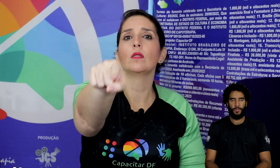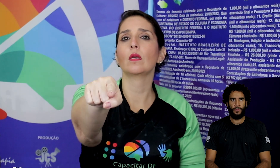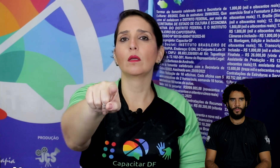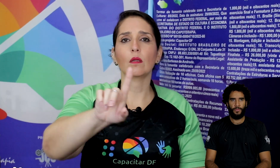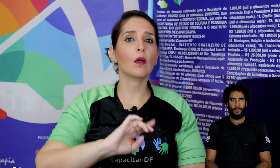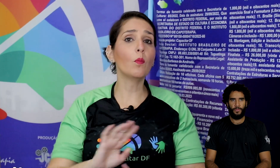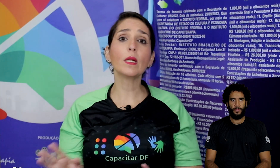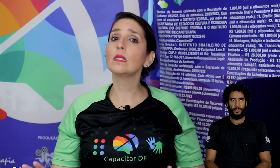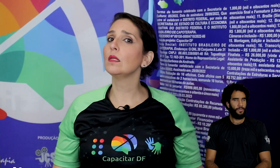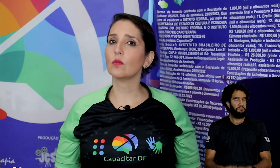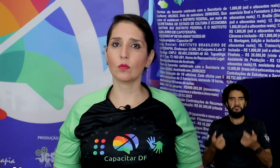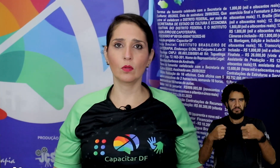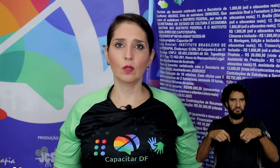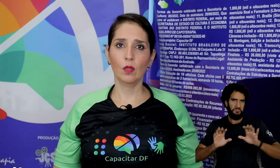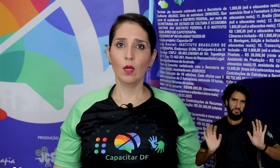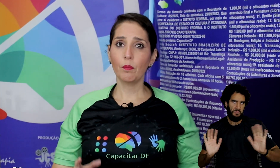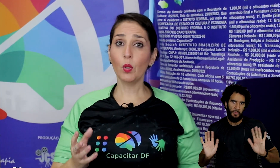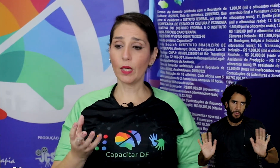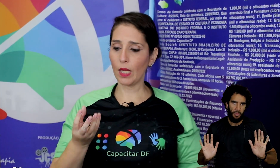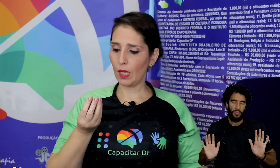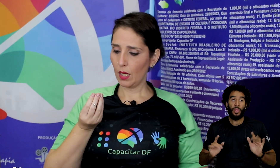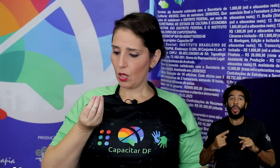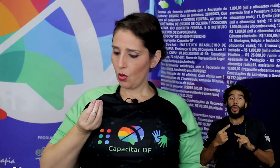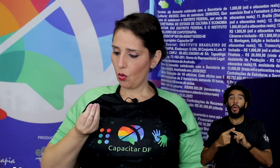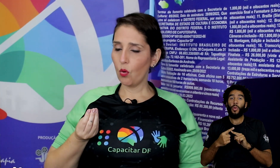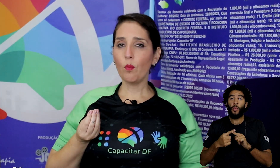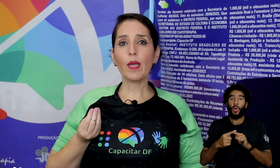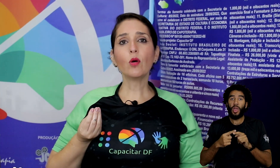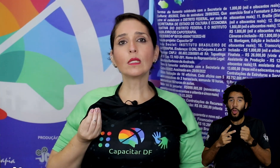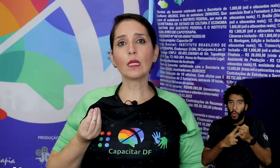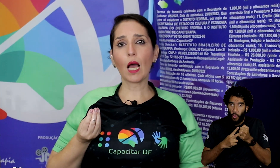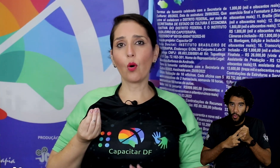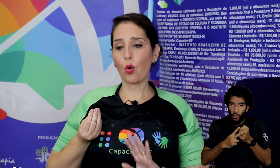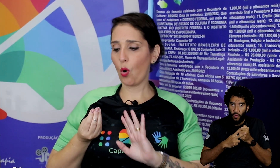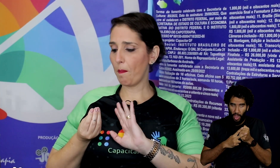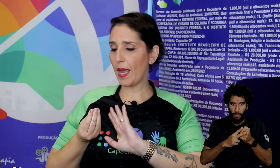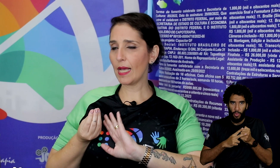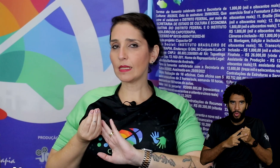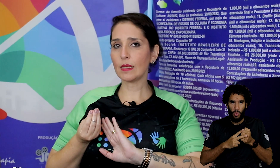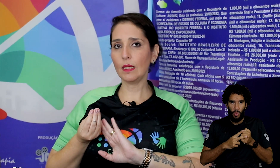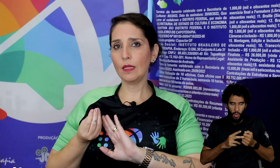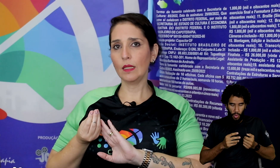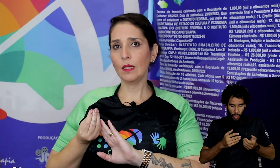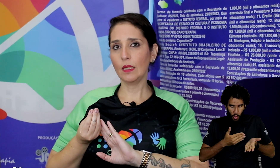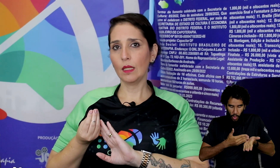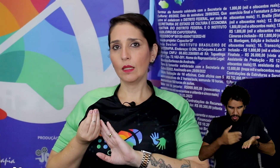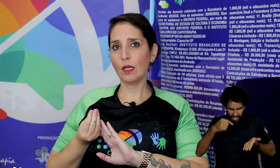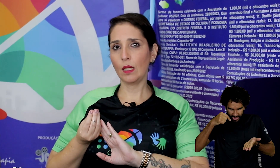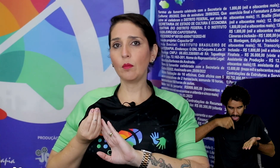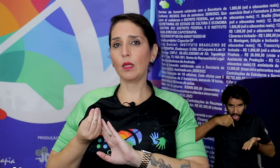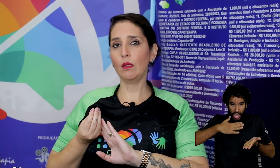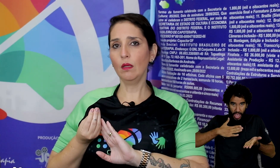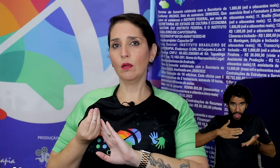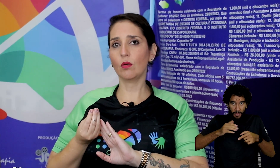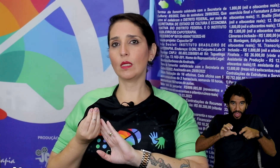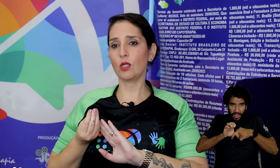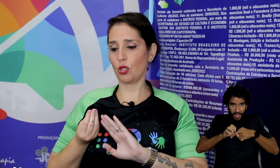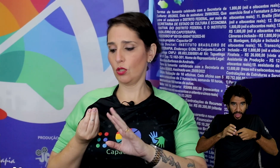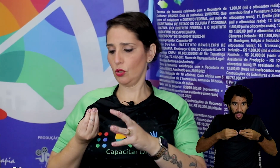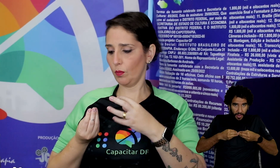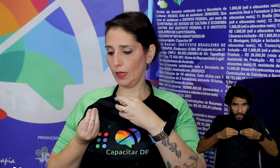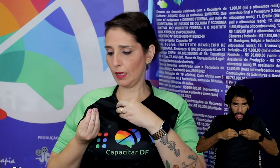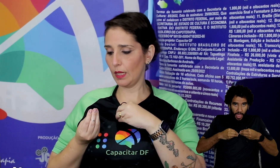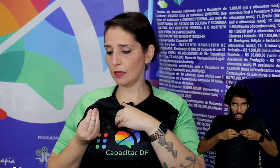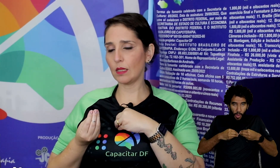para você. Não preciso. Por quê? O meu sinal começa em mim, ou